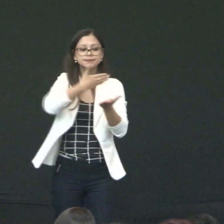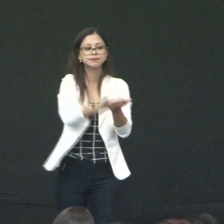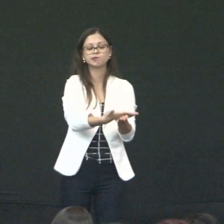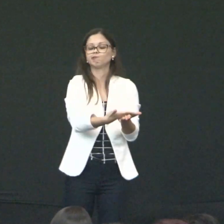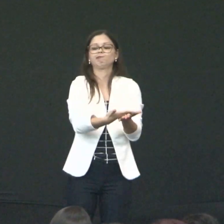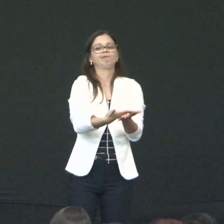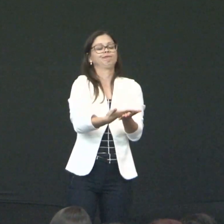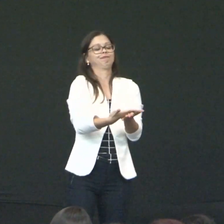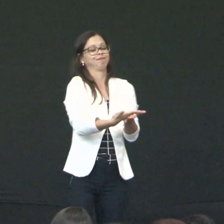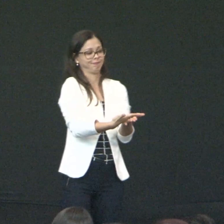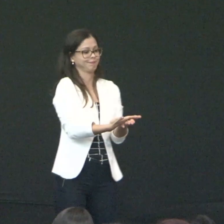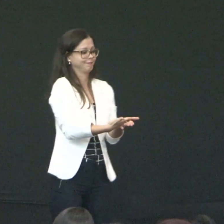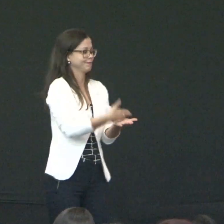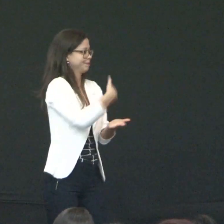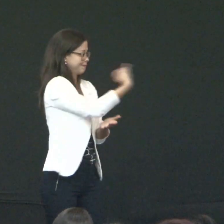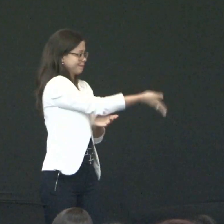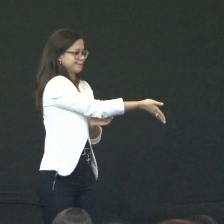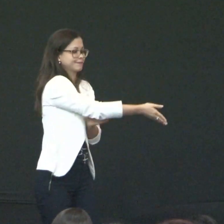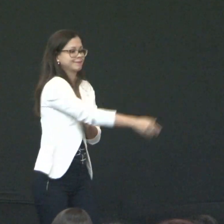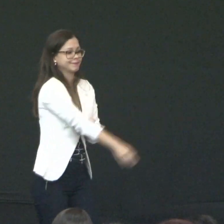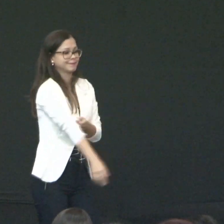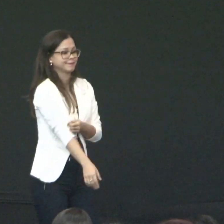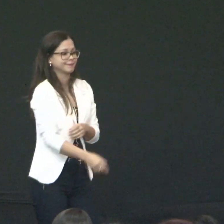é extremamente complexo.